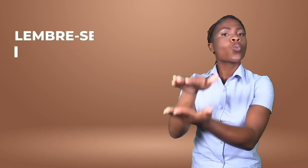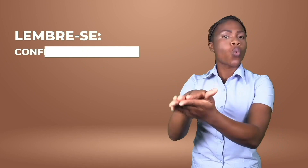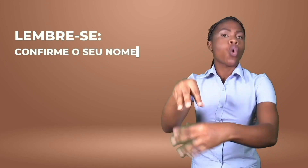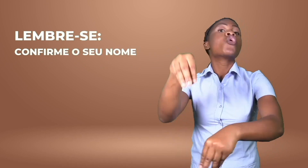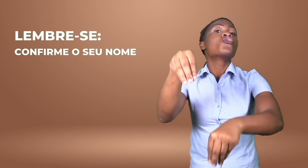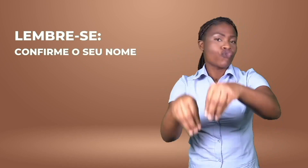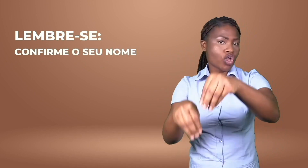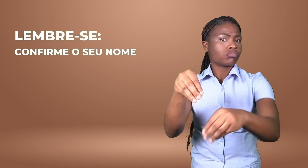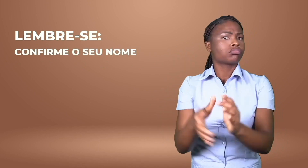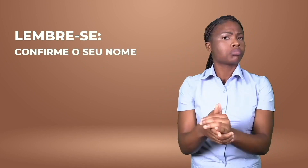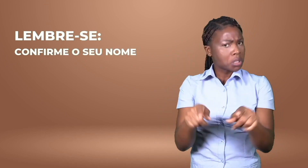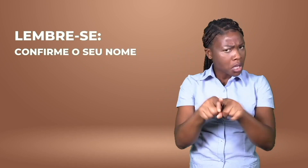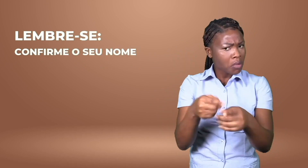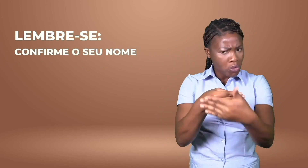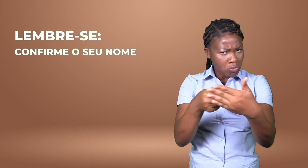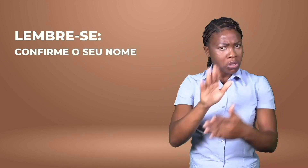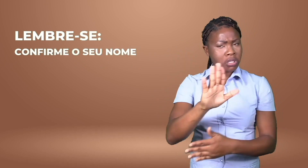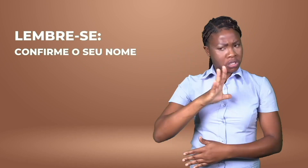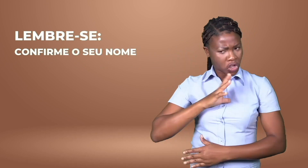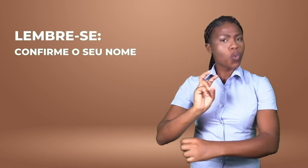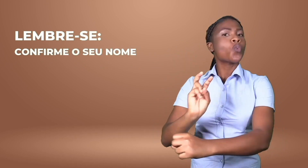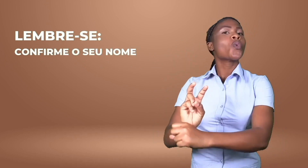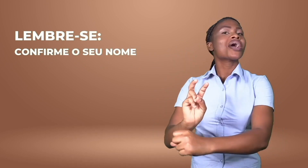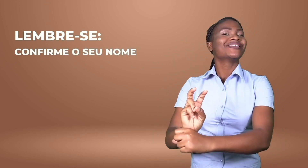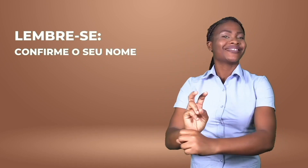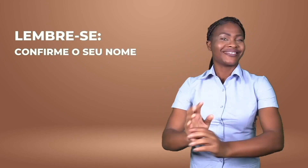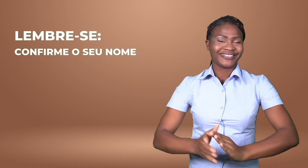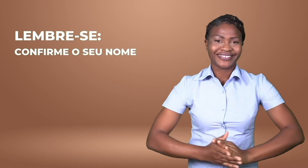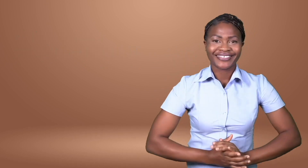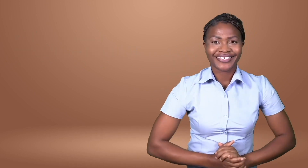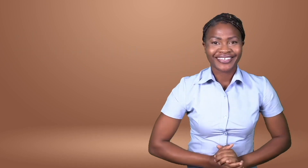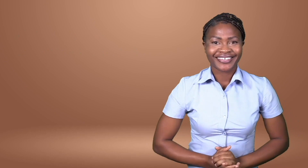confirme o seu nome no caderno de recenseamento eleitoral na sua Assembleia de Voto.